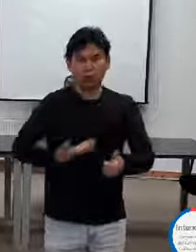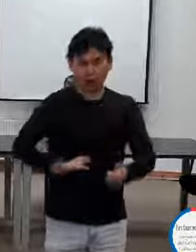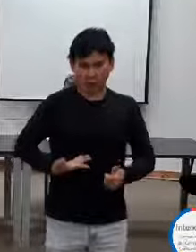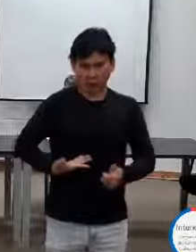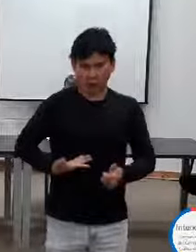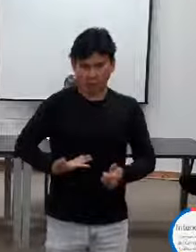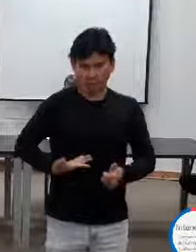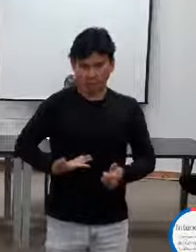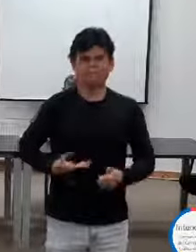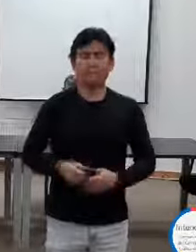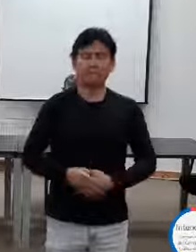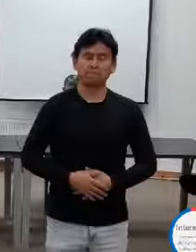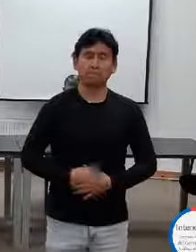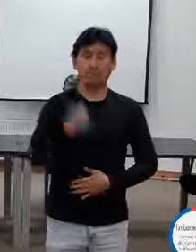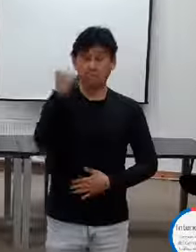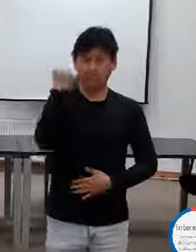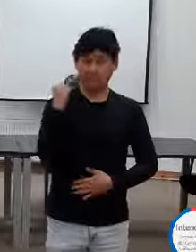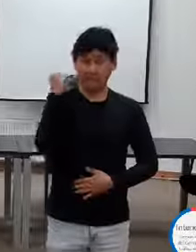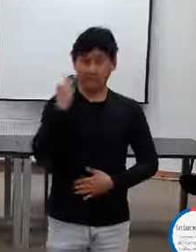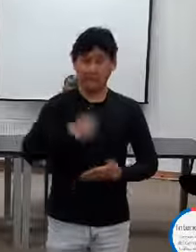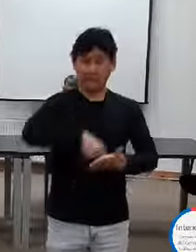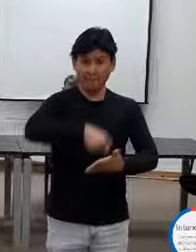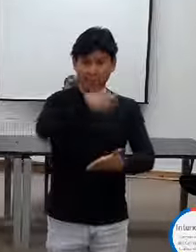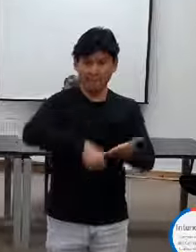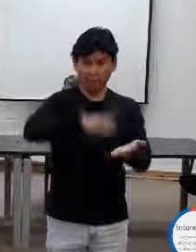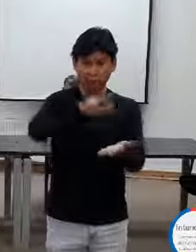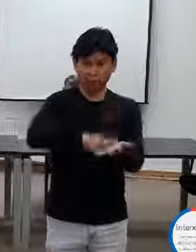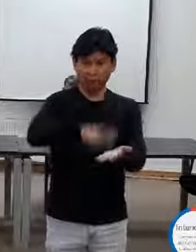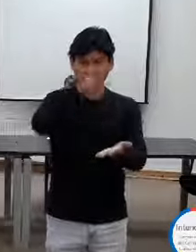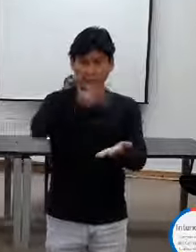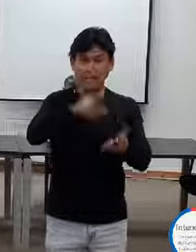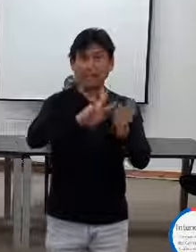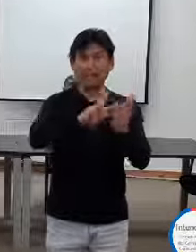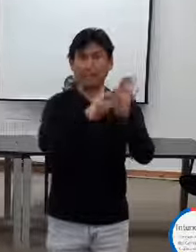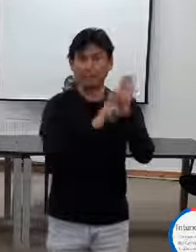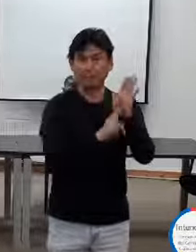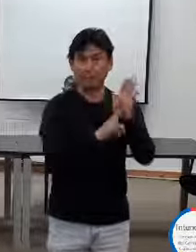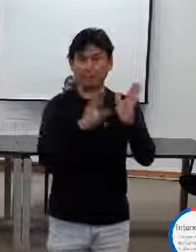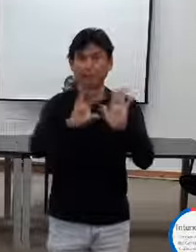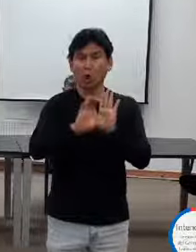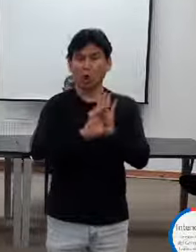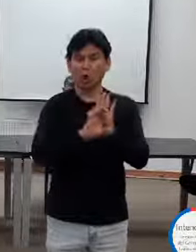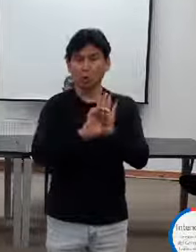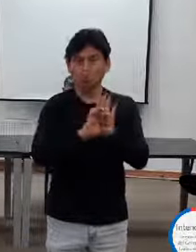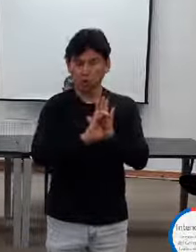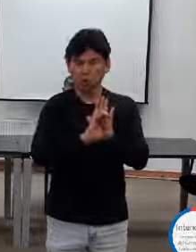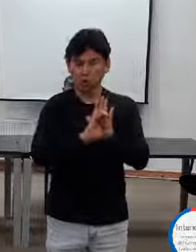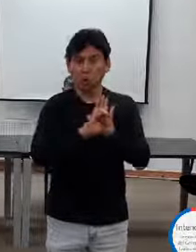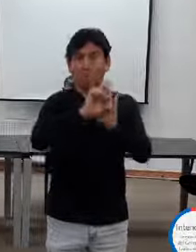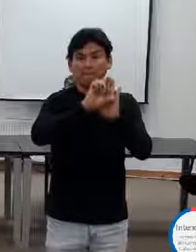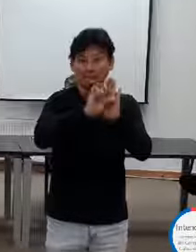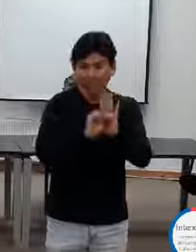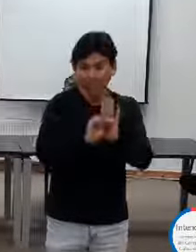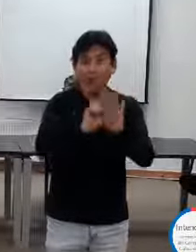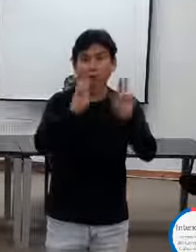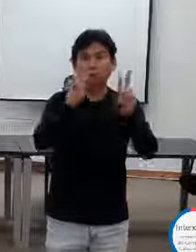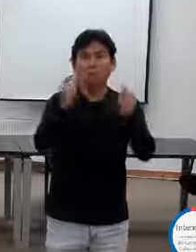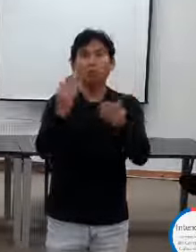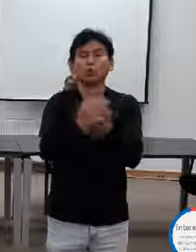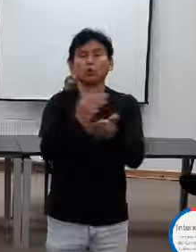Contarles que el presidente ayer firma o promulga la reforma constitucional que reduce la dieta parlamentaria